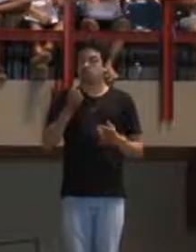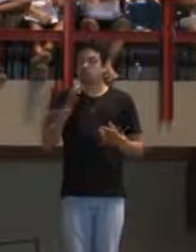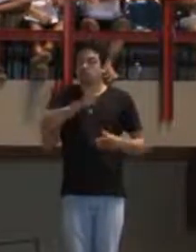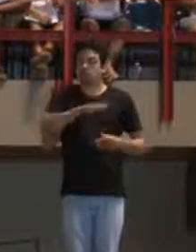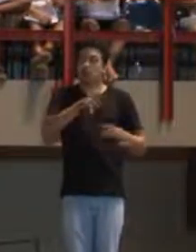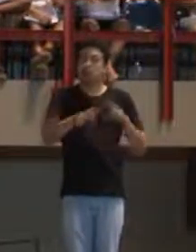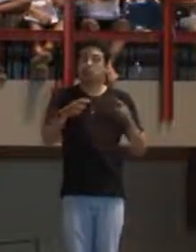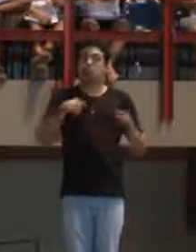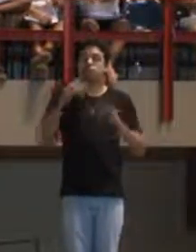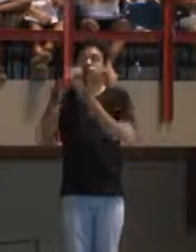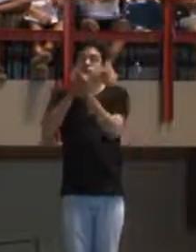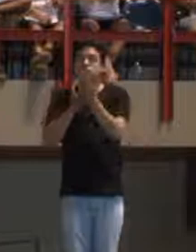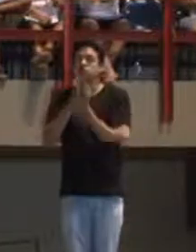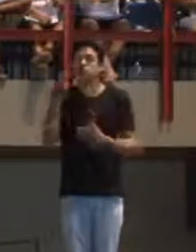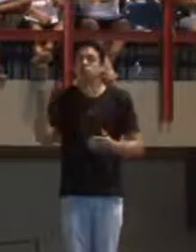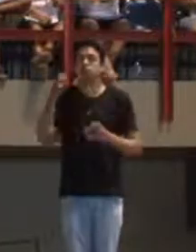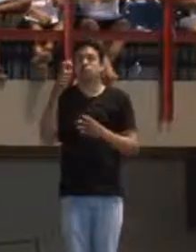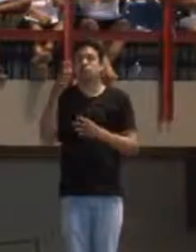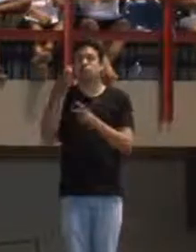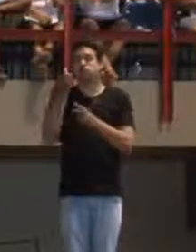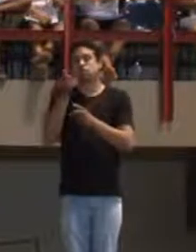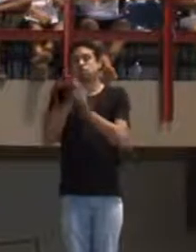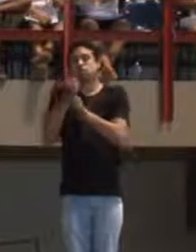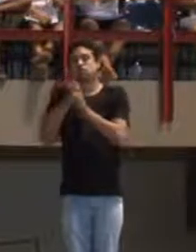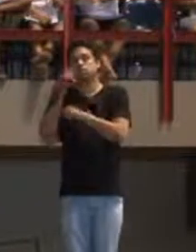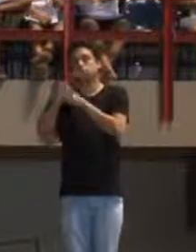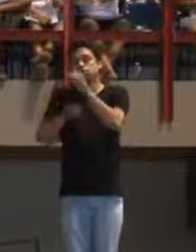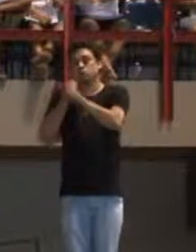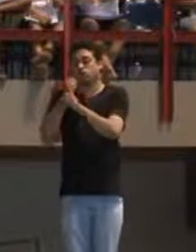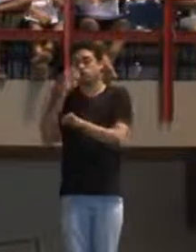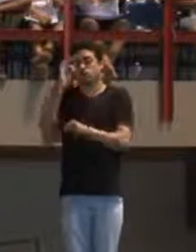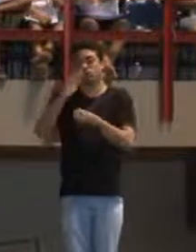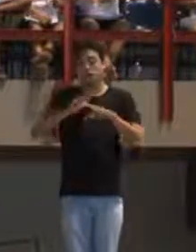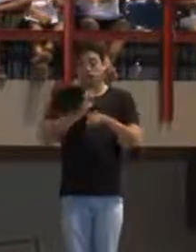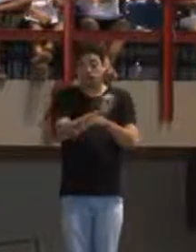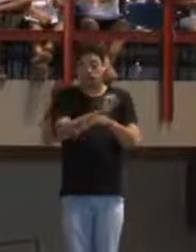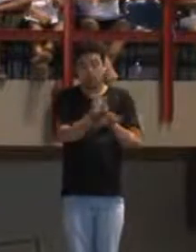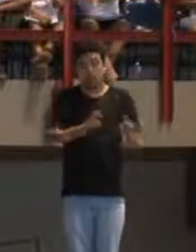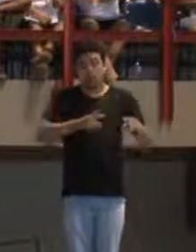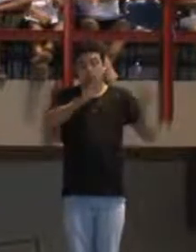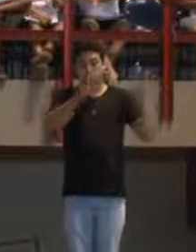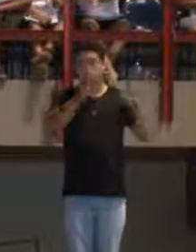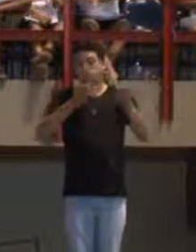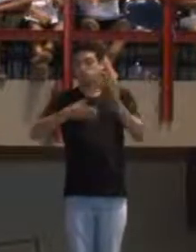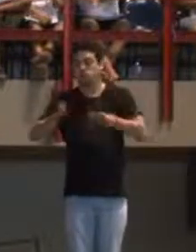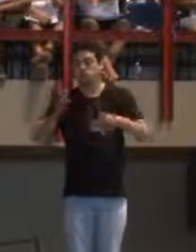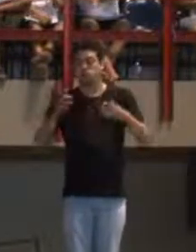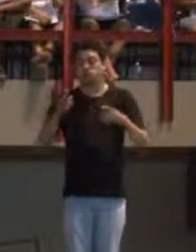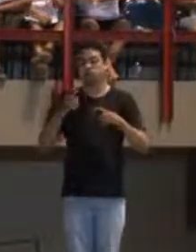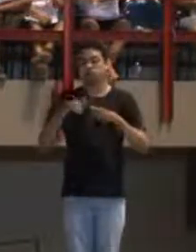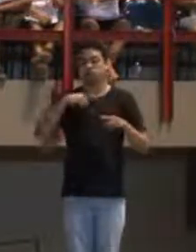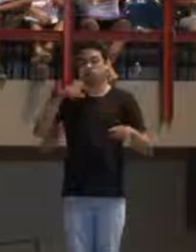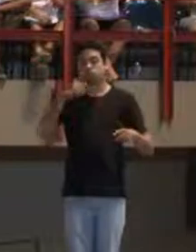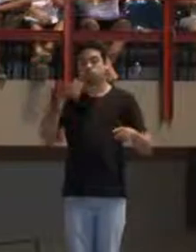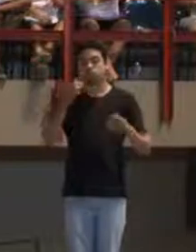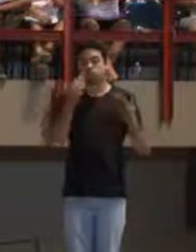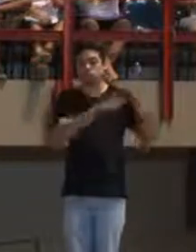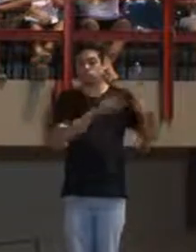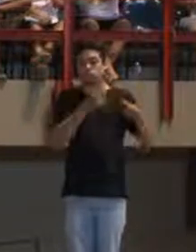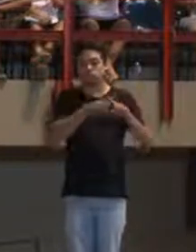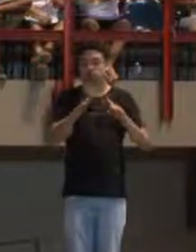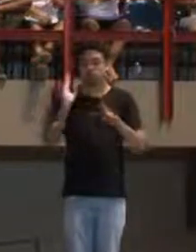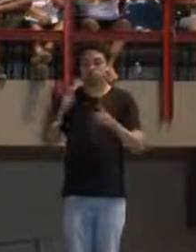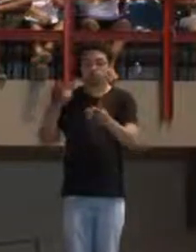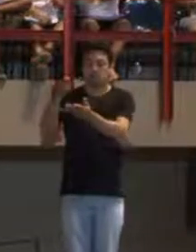de R$2.000 por volta de 5, 6 anos. Aí o cara às vezes até mudou de carro e ainda não tirou o investimento que ele